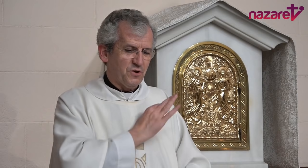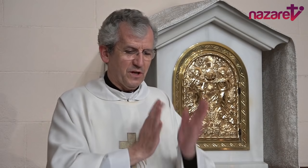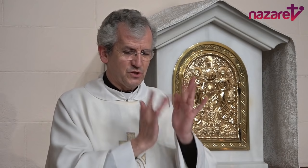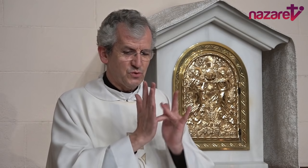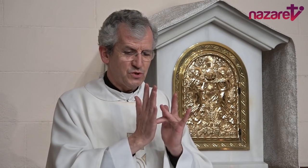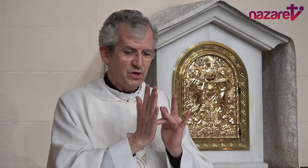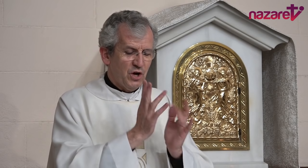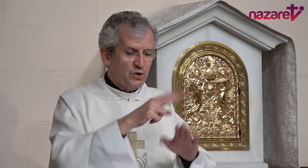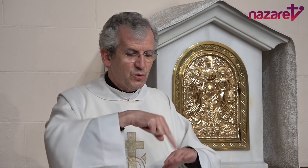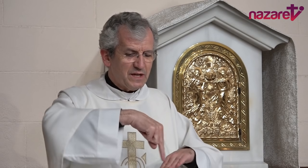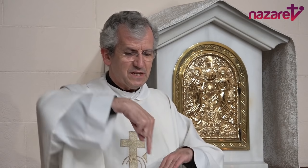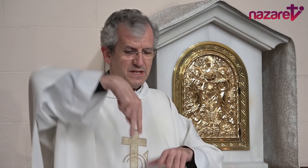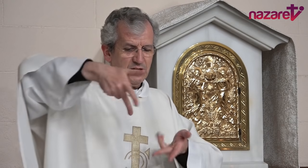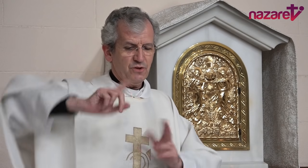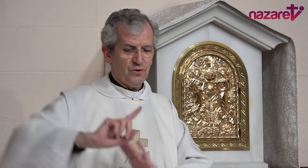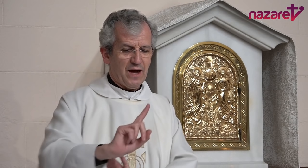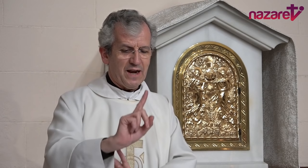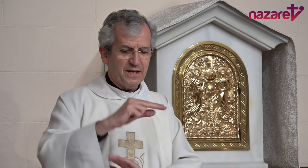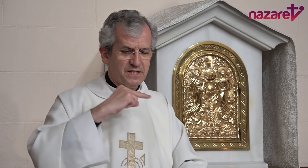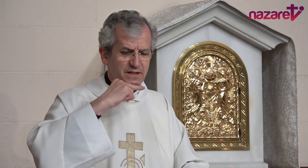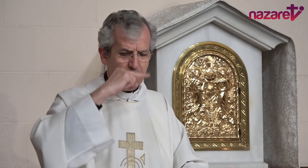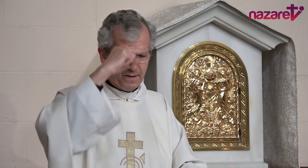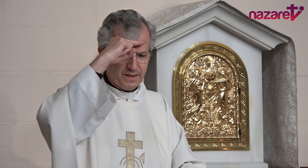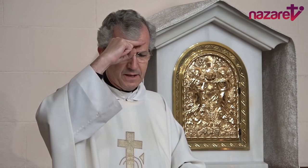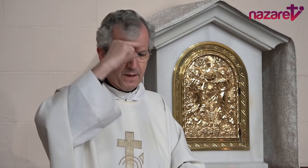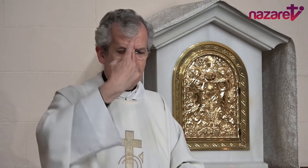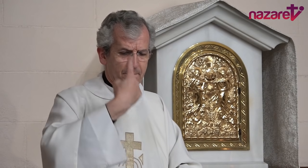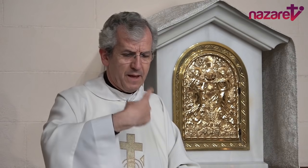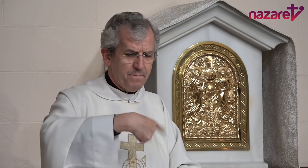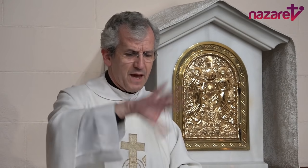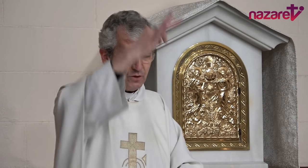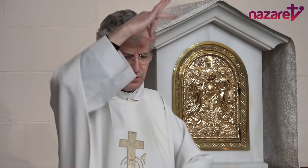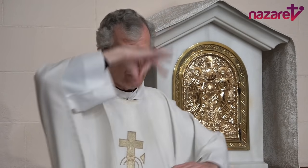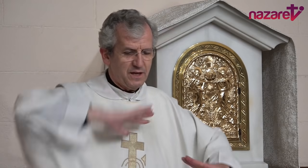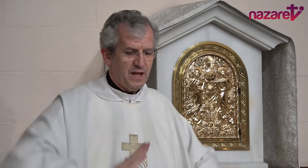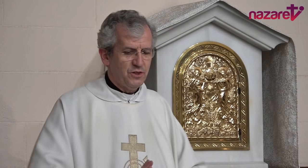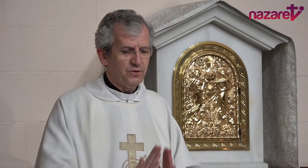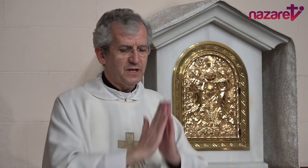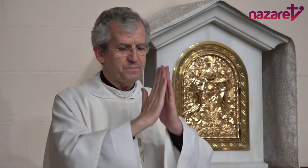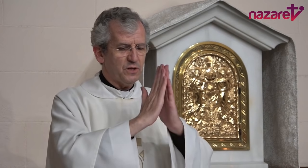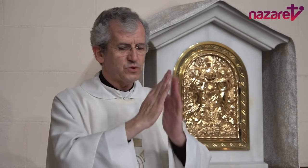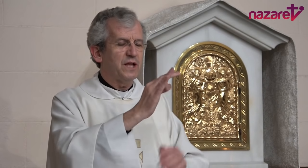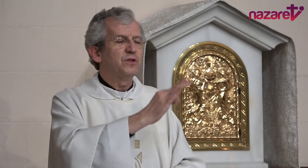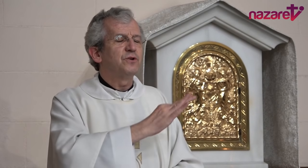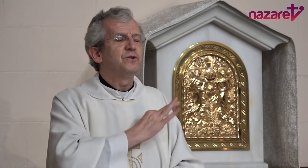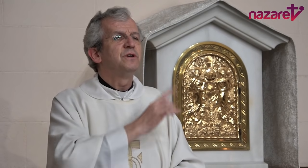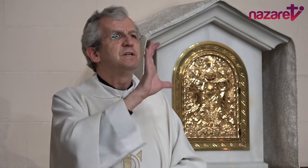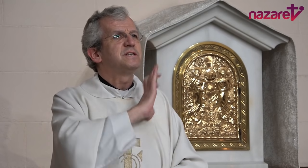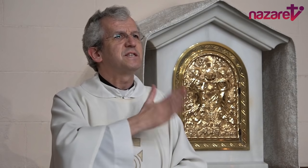Señor Jesús, tú que has ascendido a la derecha del Padre para enviarnos el don del Espíritu Santo,